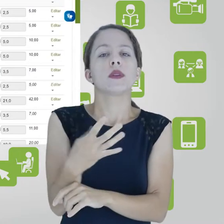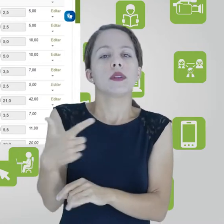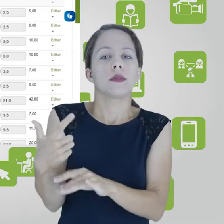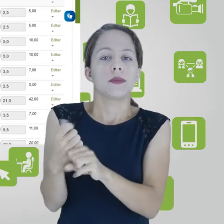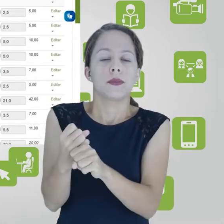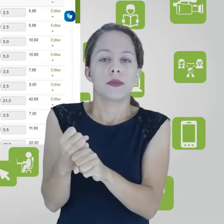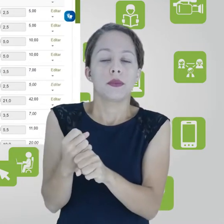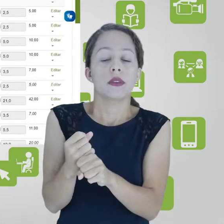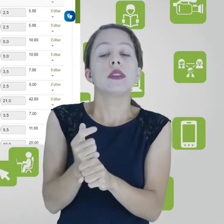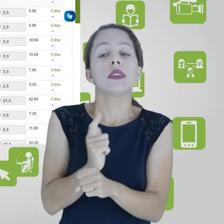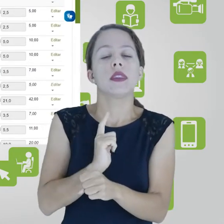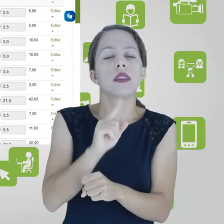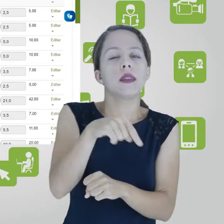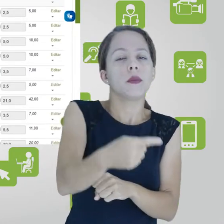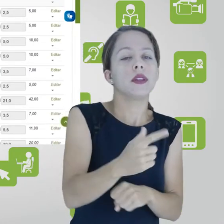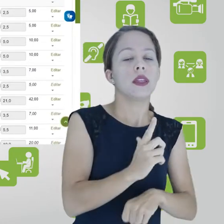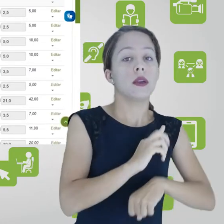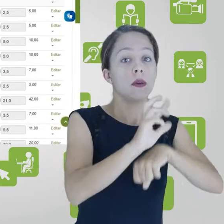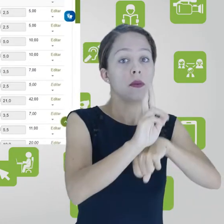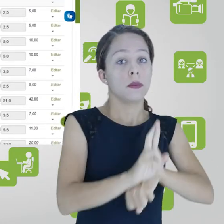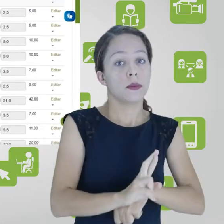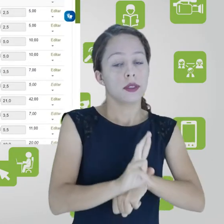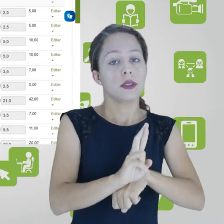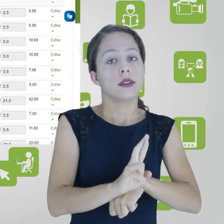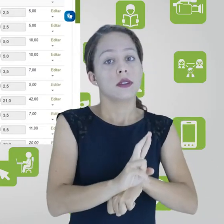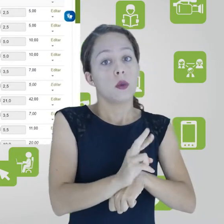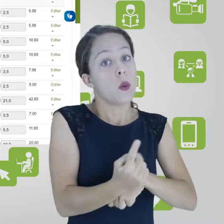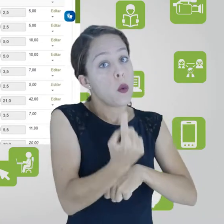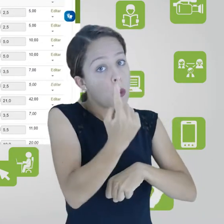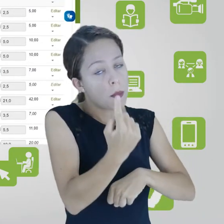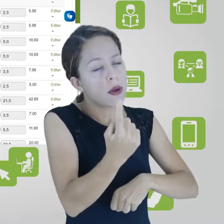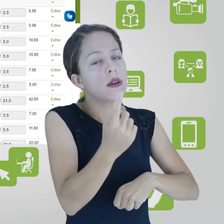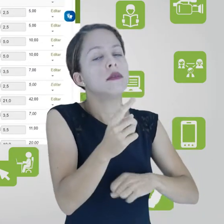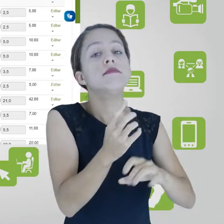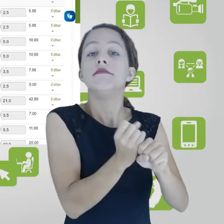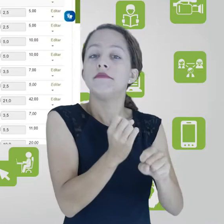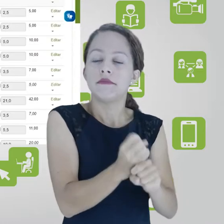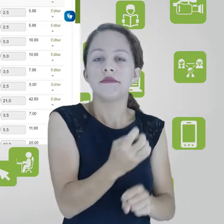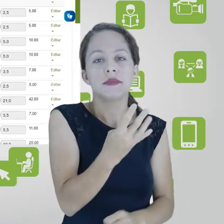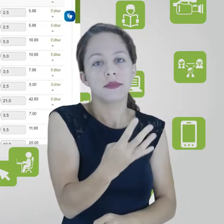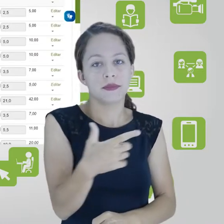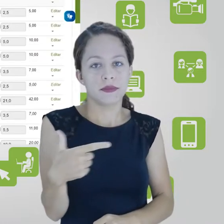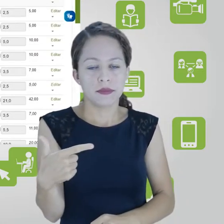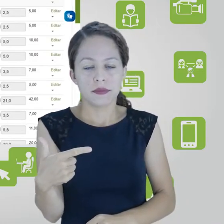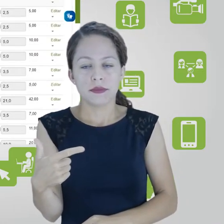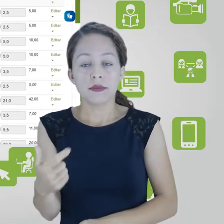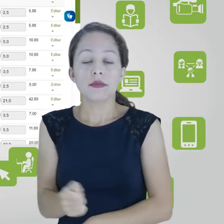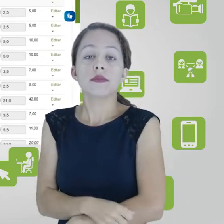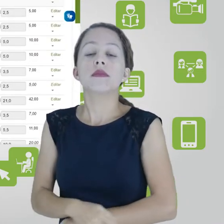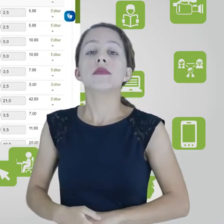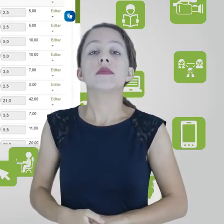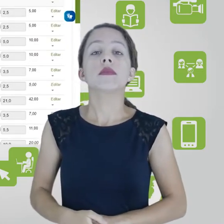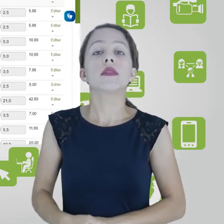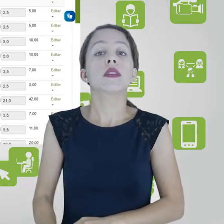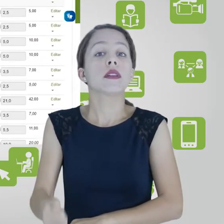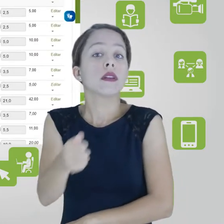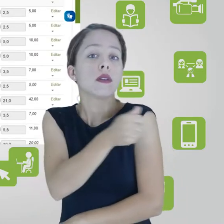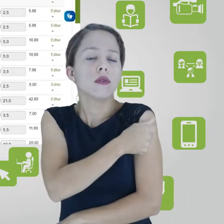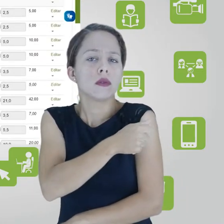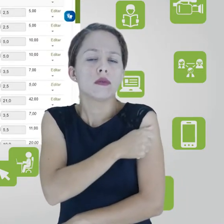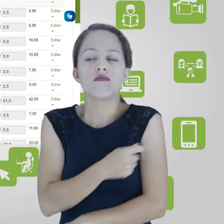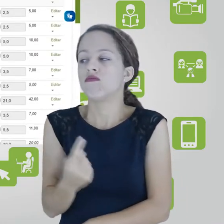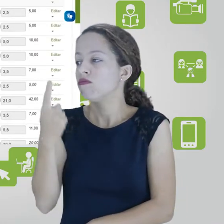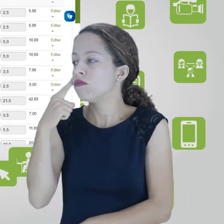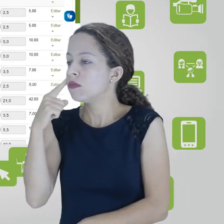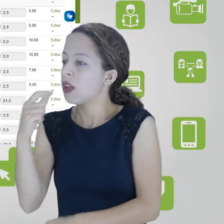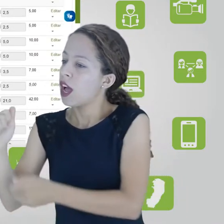ter uma recuperação 1, que também tem o mesmo valor, 42. E que é para o aluno receber